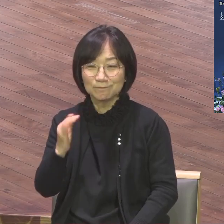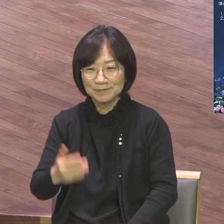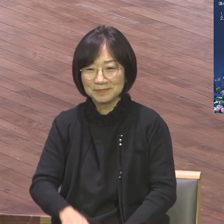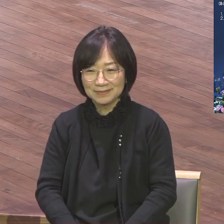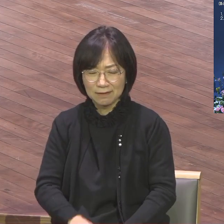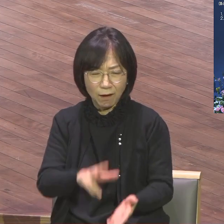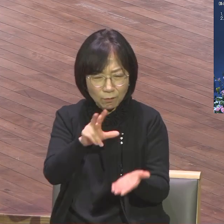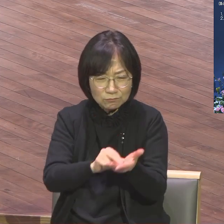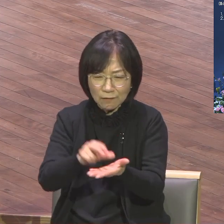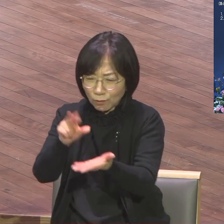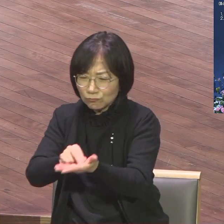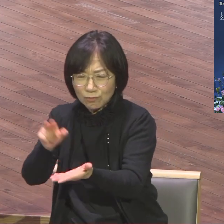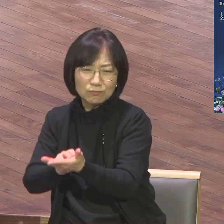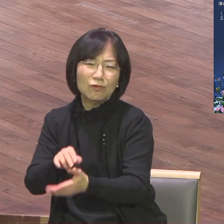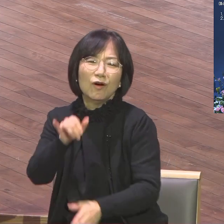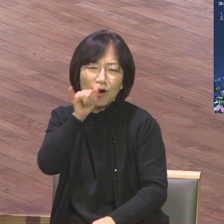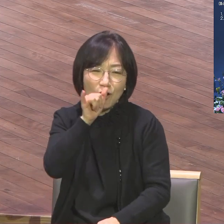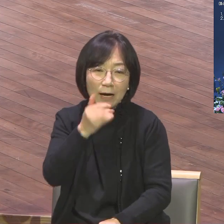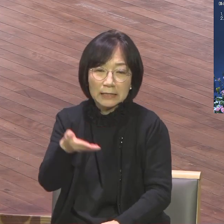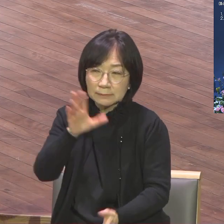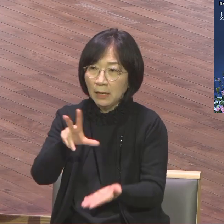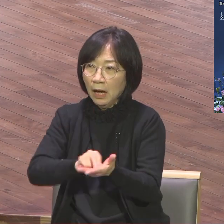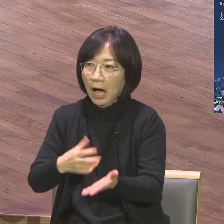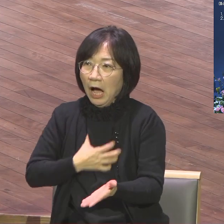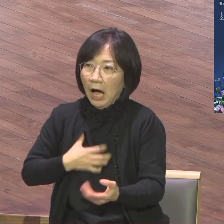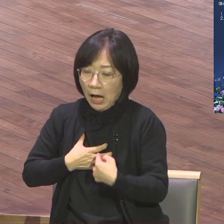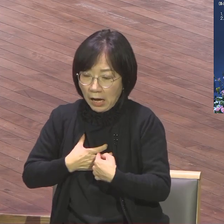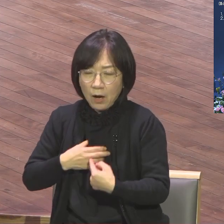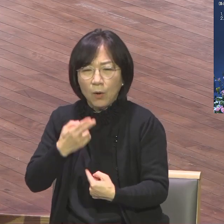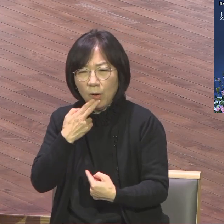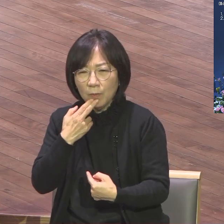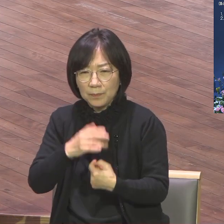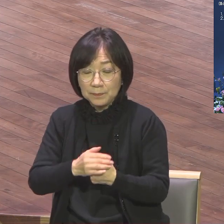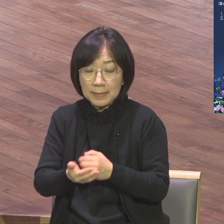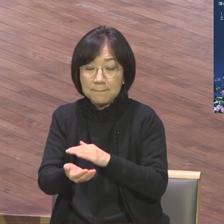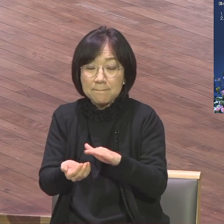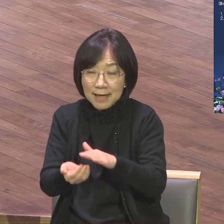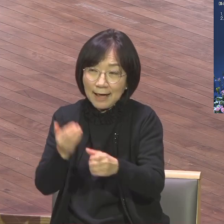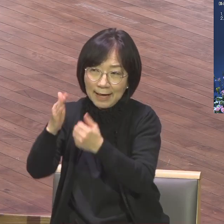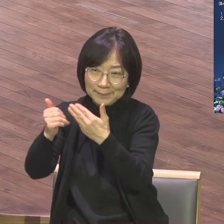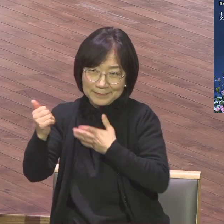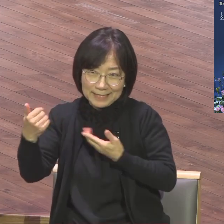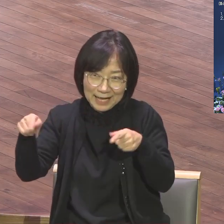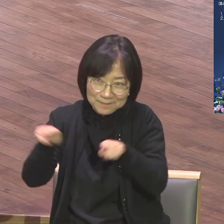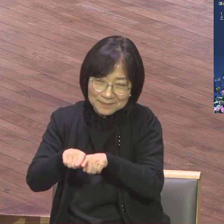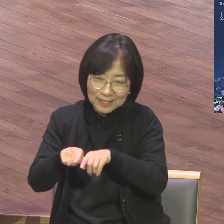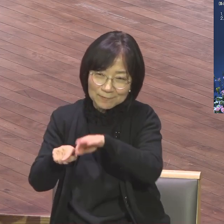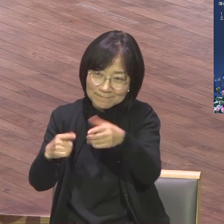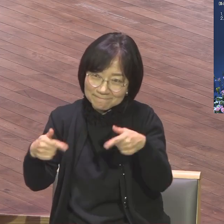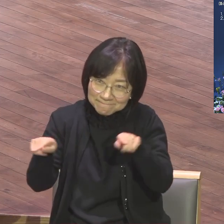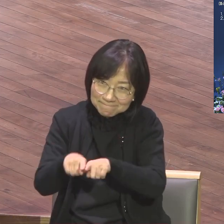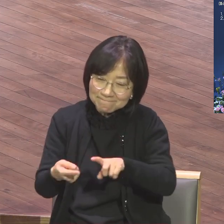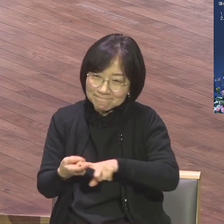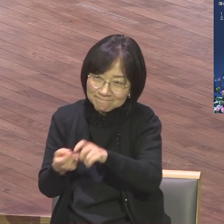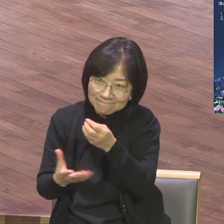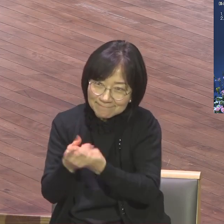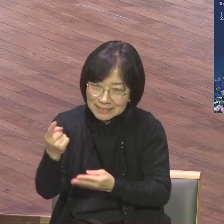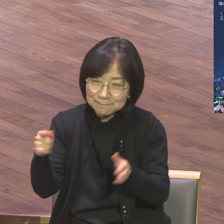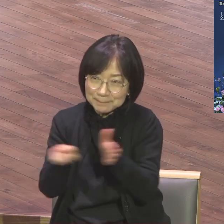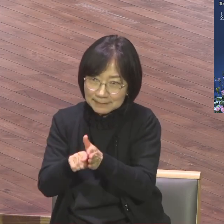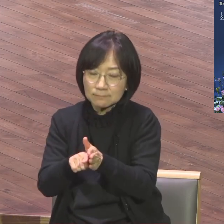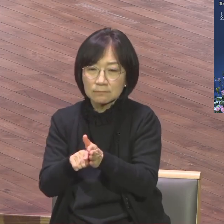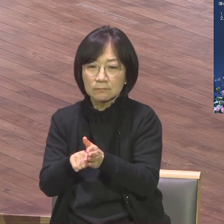문제 오지 문제가 문제 되지 않아요. 위드 임마누엘 원네스 하면 문제가 문제가 아니라니까. 오늘 본문에 보면 이 사실이